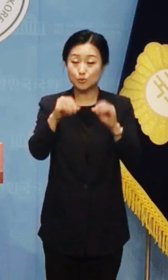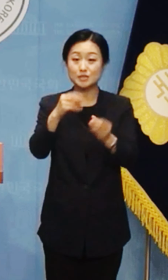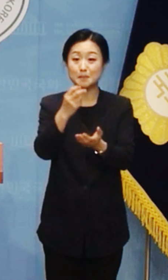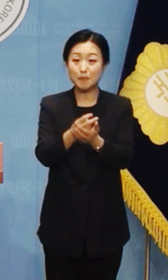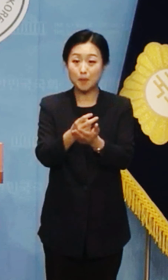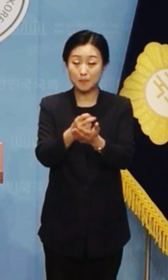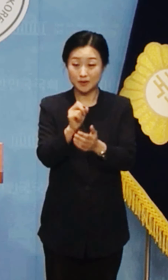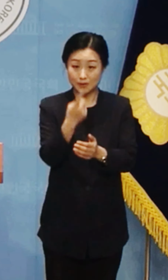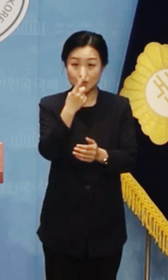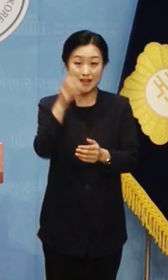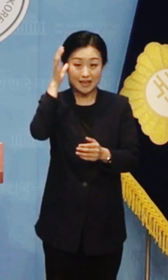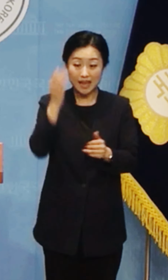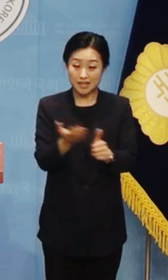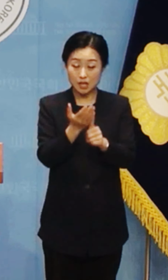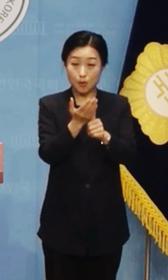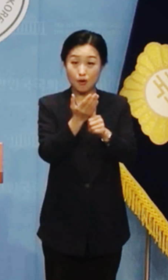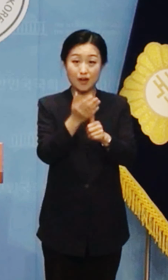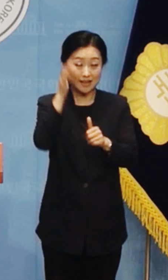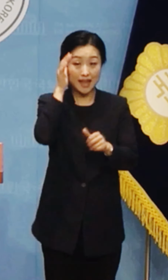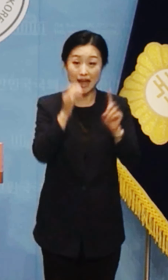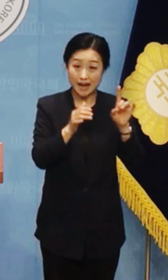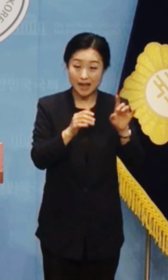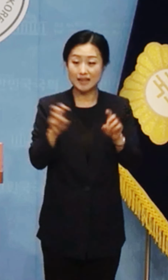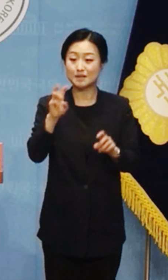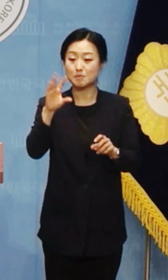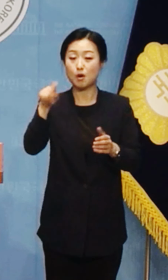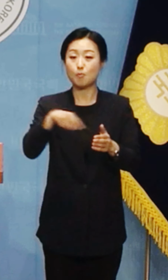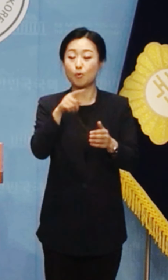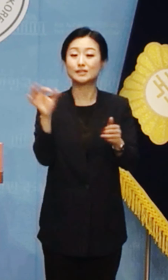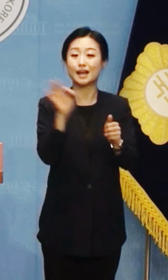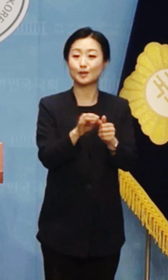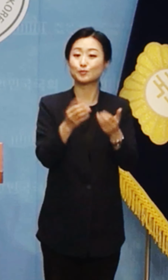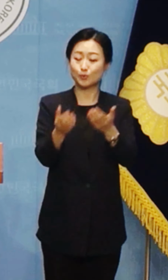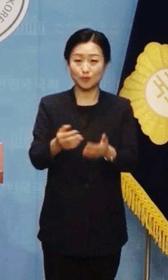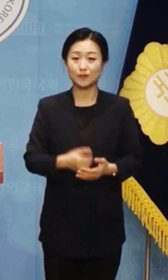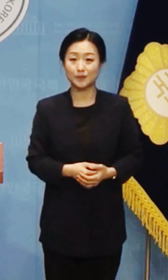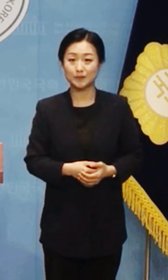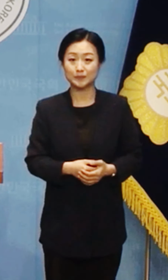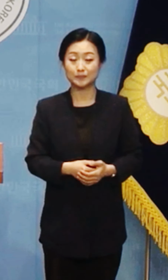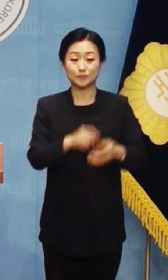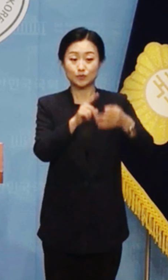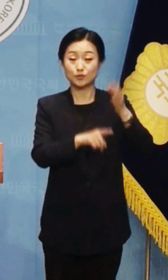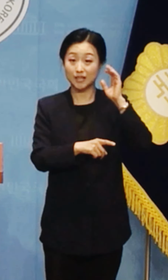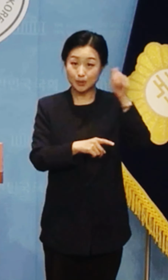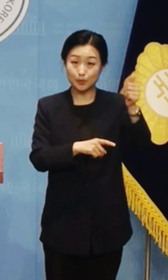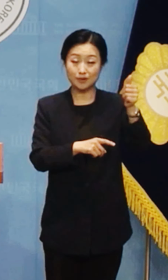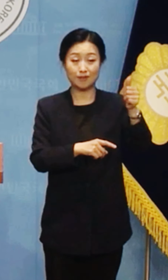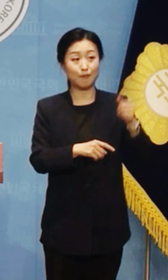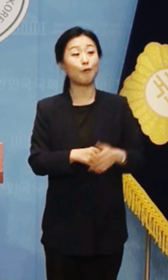따라 개 사용 농가에 한 마리당 30만 원의 보상금을 준다고 합니다 윤 대통령처럼